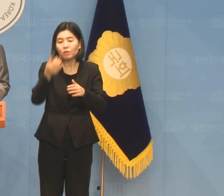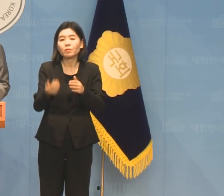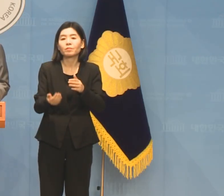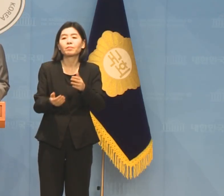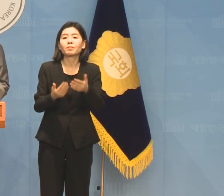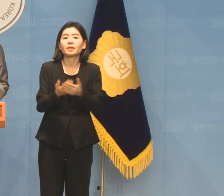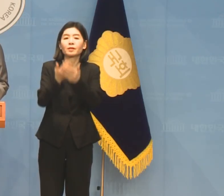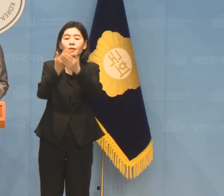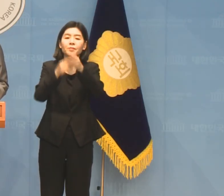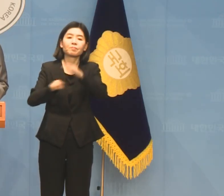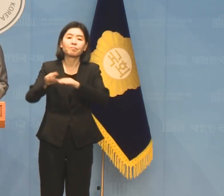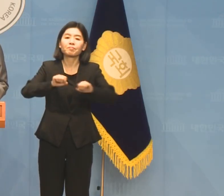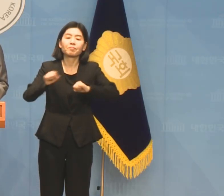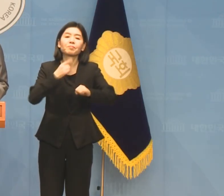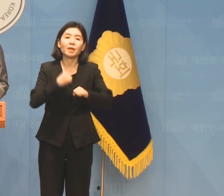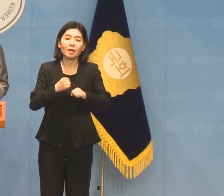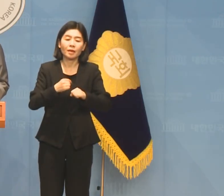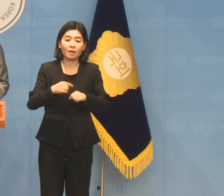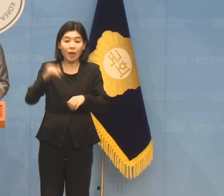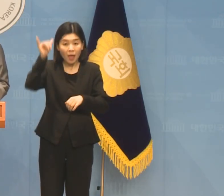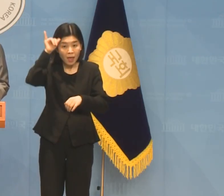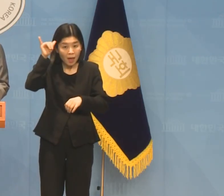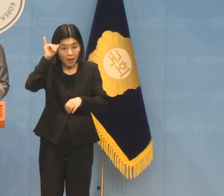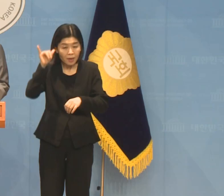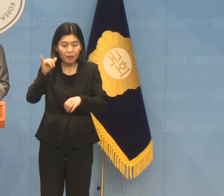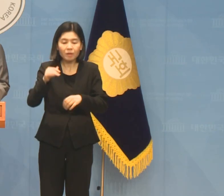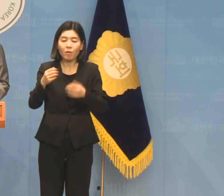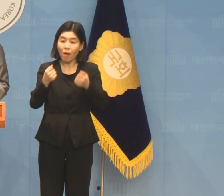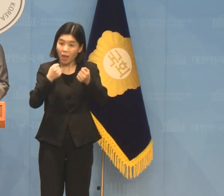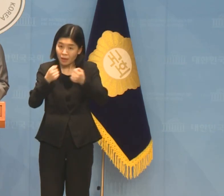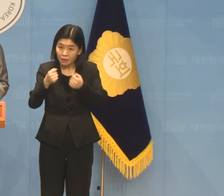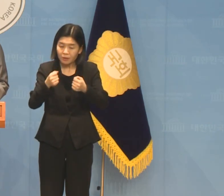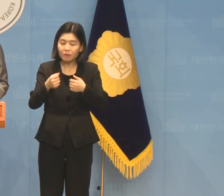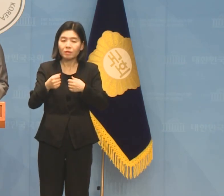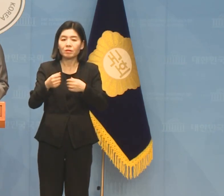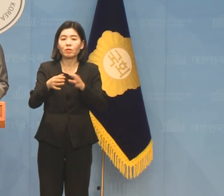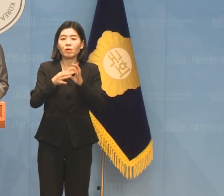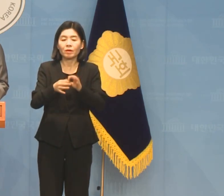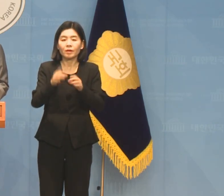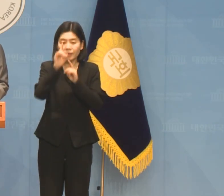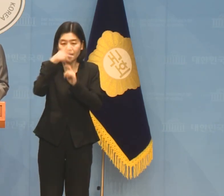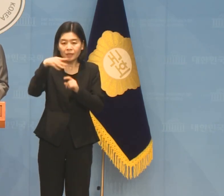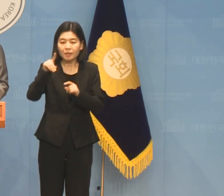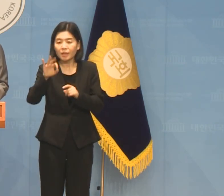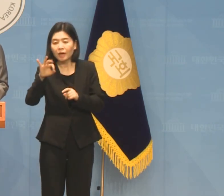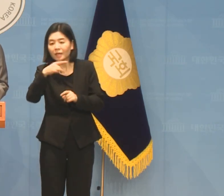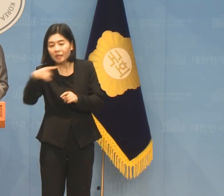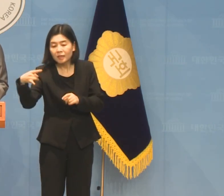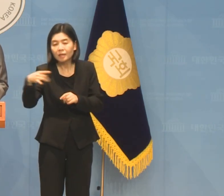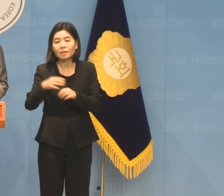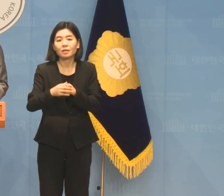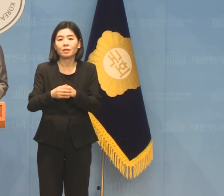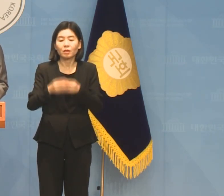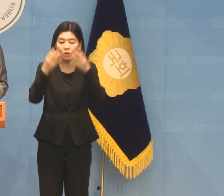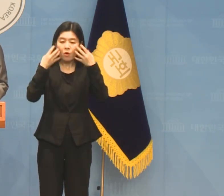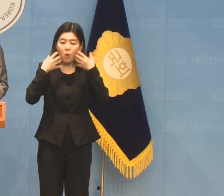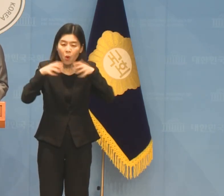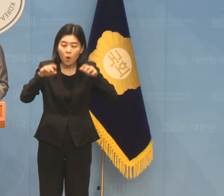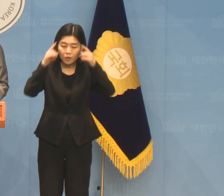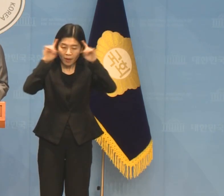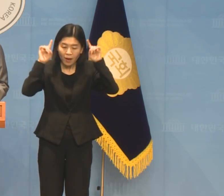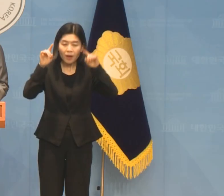분입니다. AI, 특히 헬스케어 분야입니다. 이창희 고려대학교